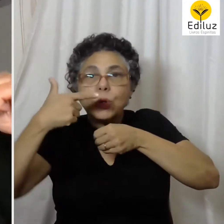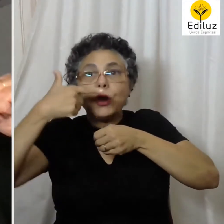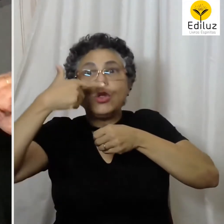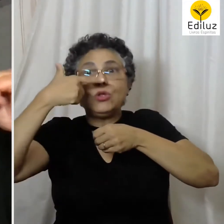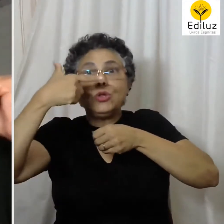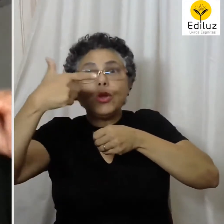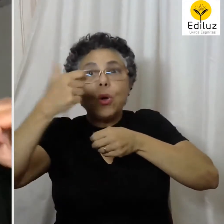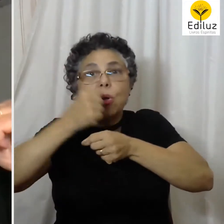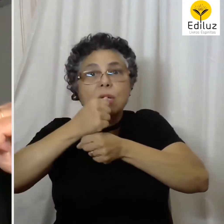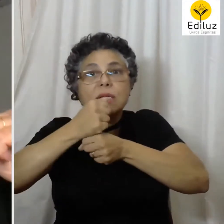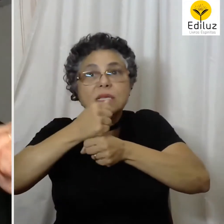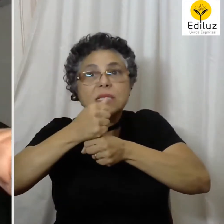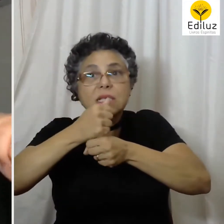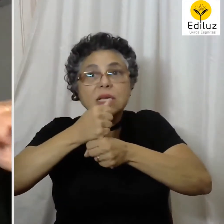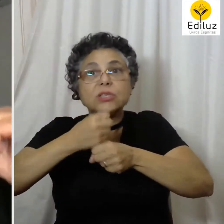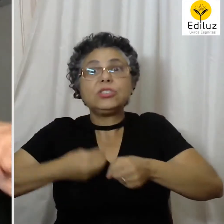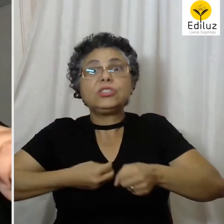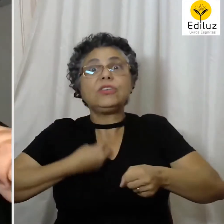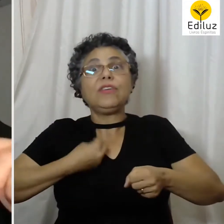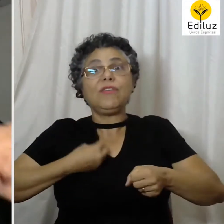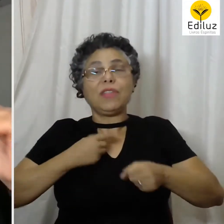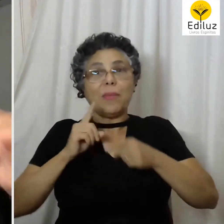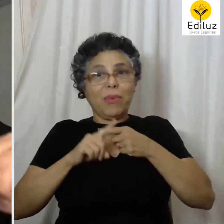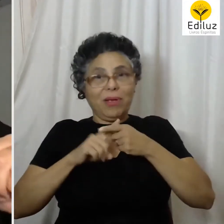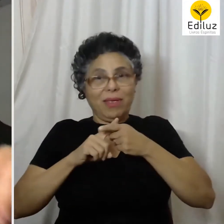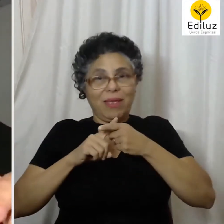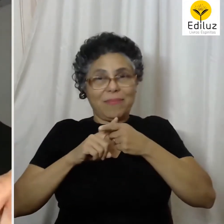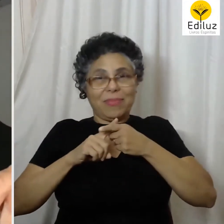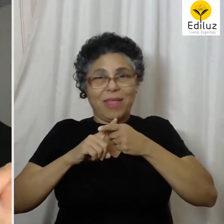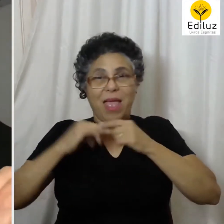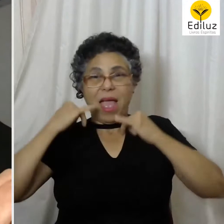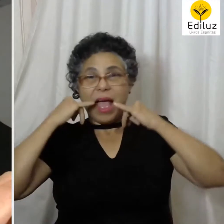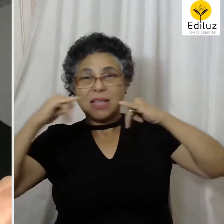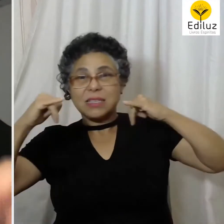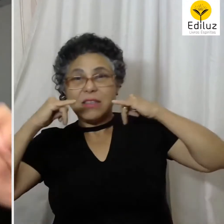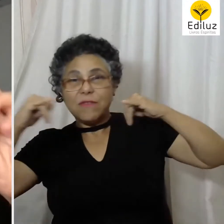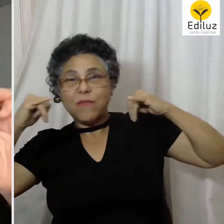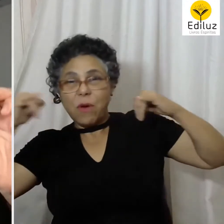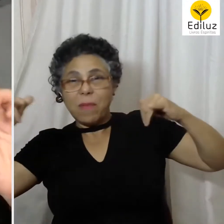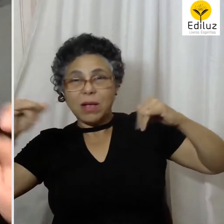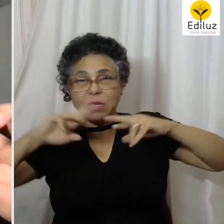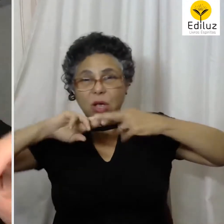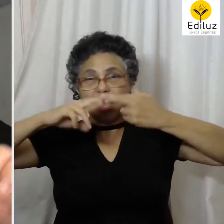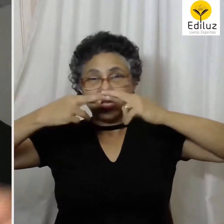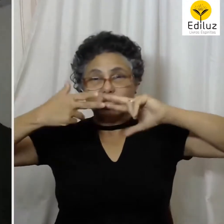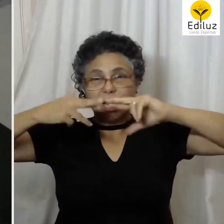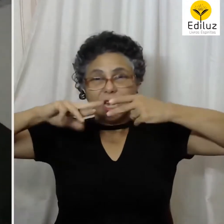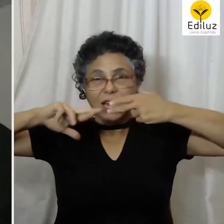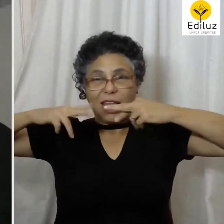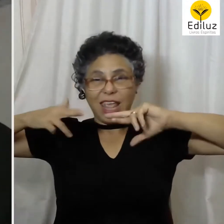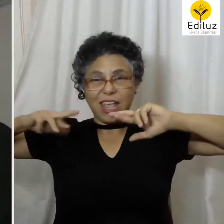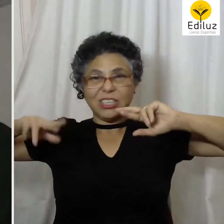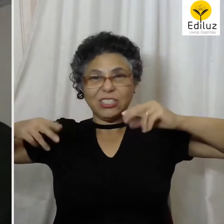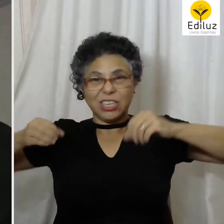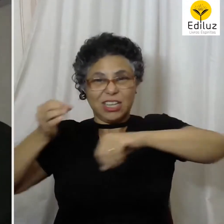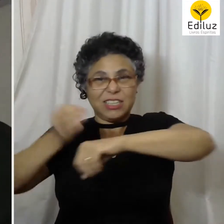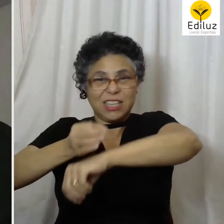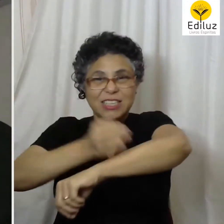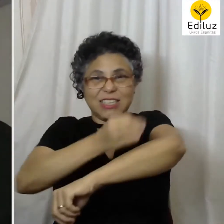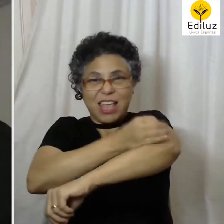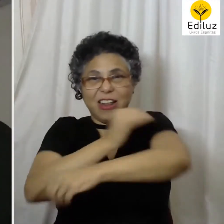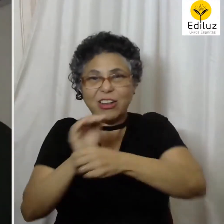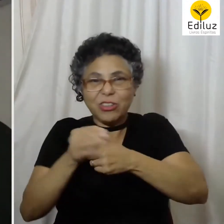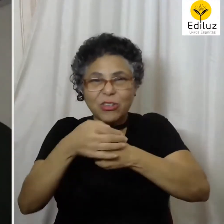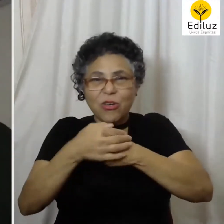2 anos de vida, porque as informações epigenéticas nas células do